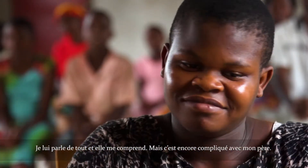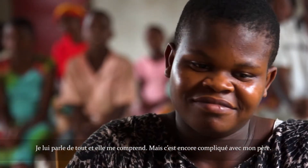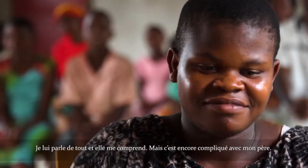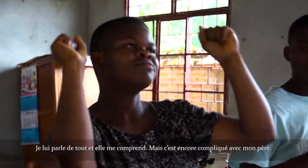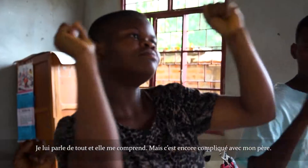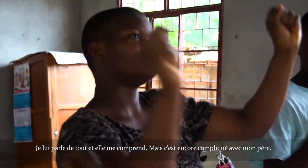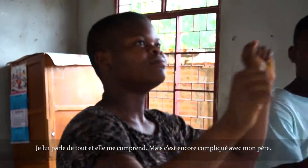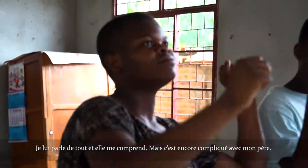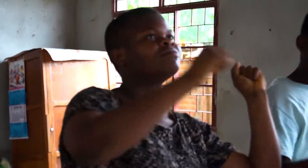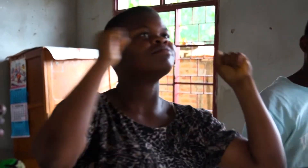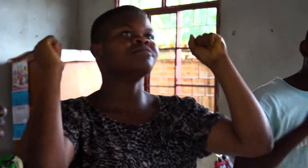gusa